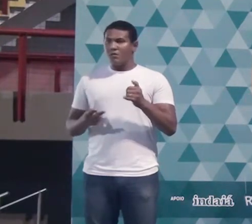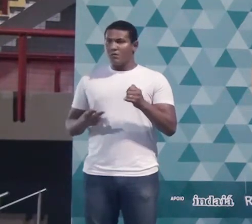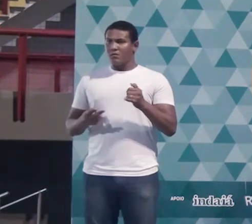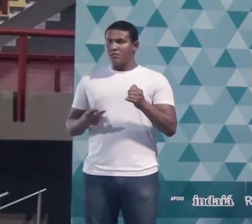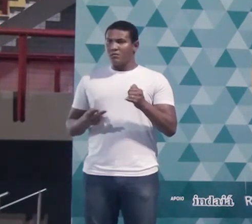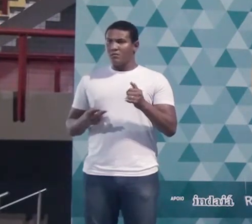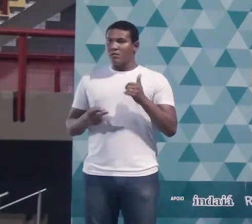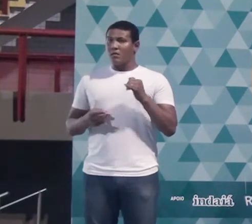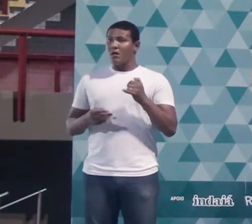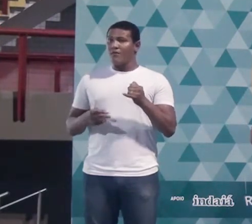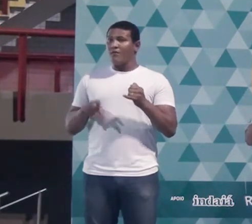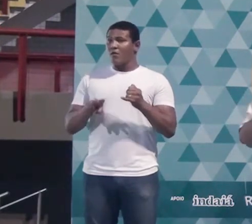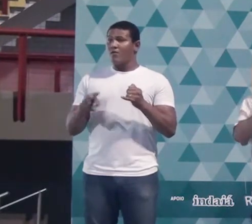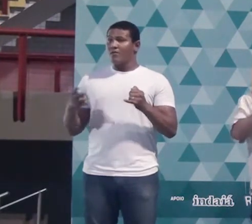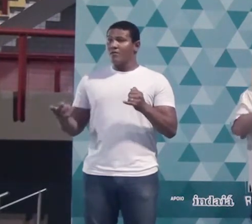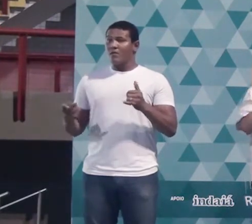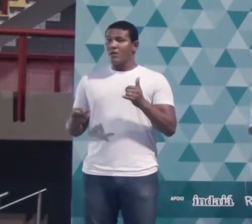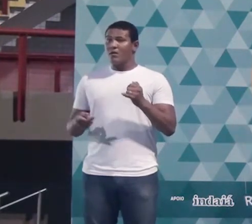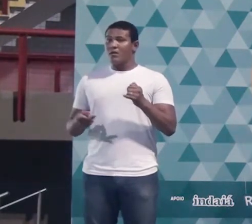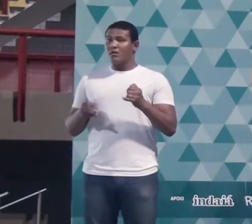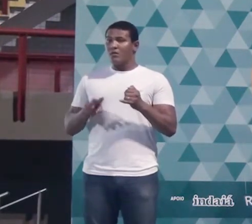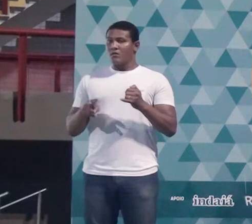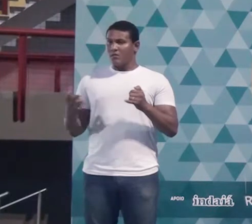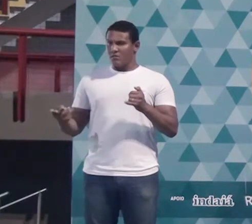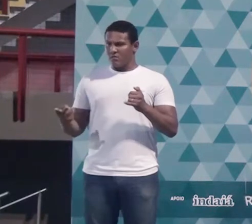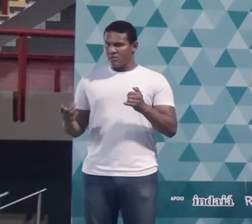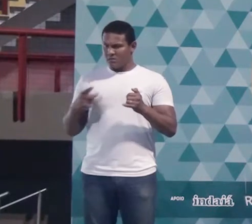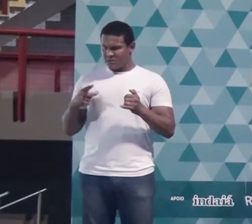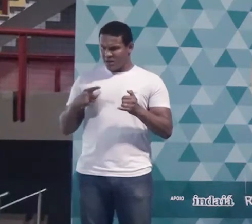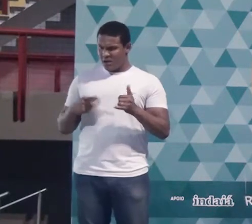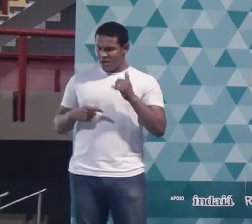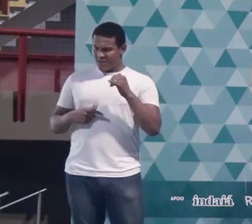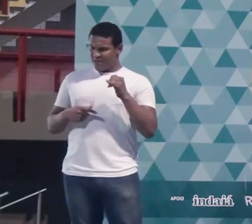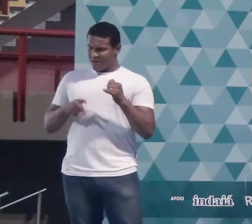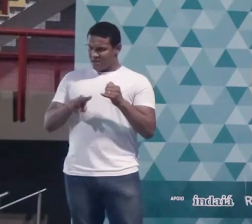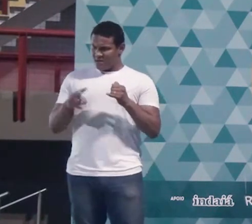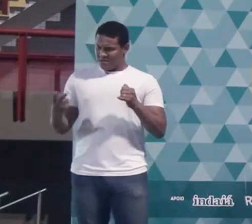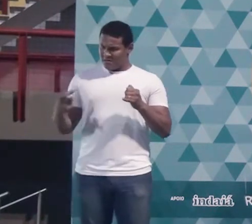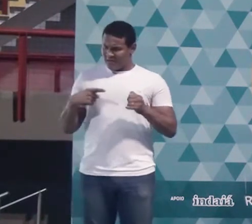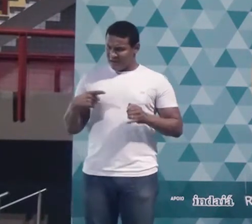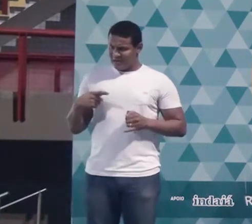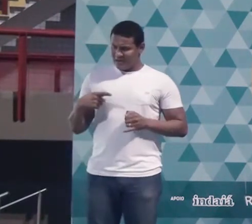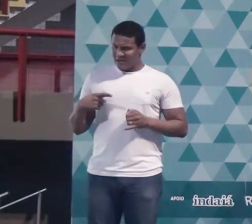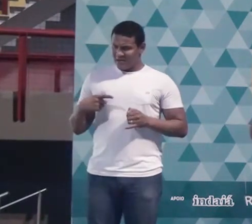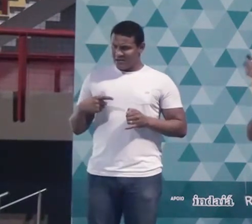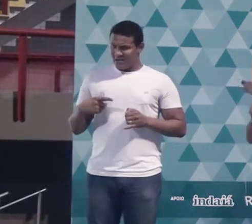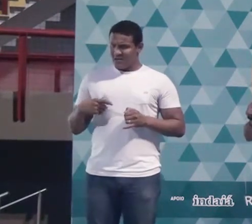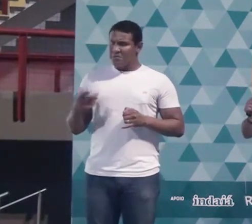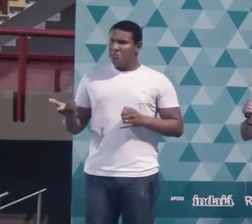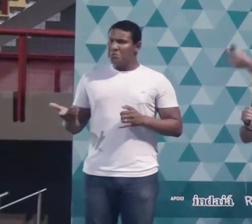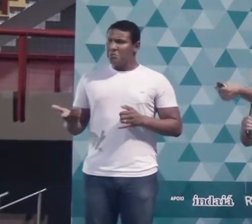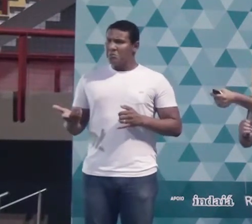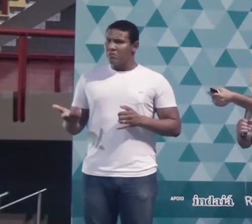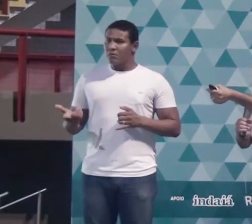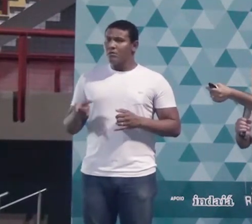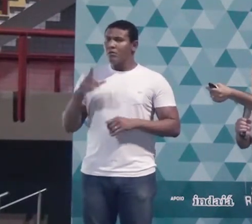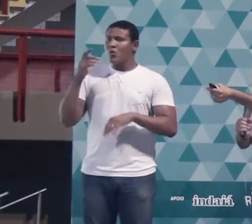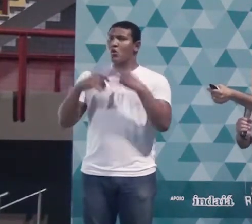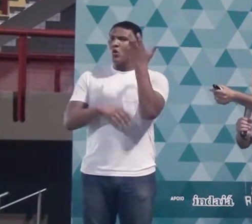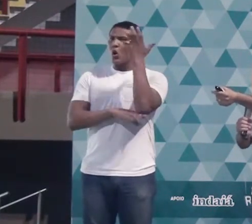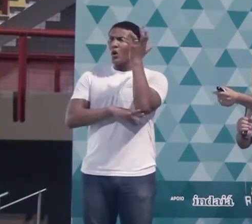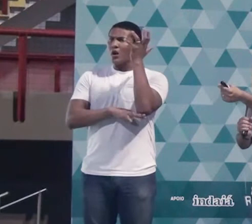de revólver. Tem contrário? Tem antônimo revólver? Qual é o antônimo de